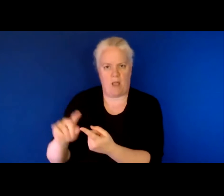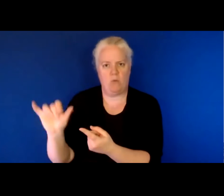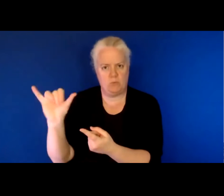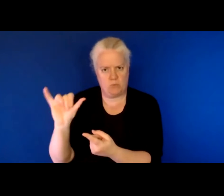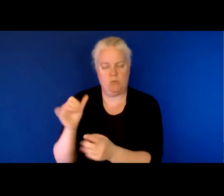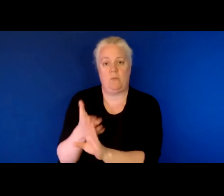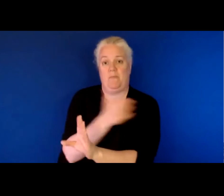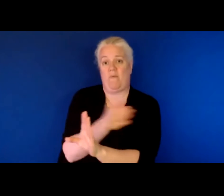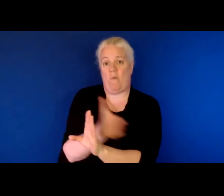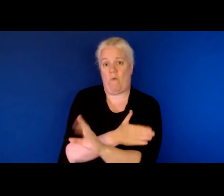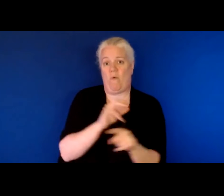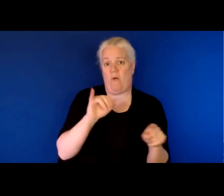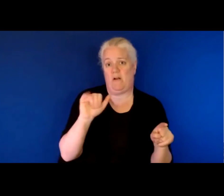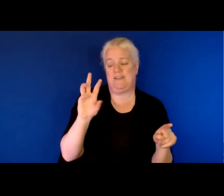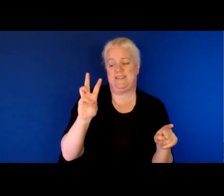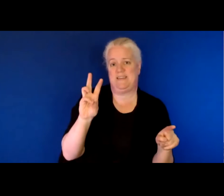有。